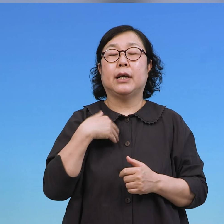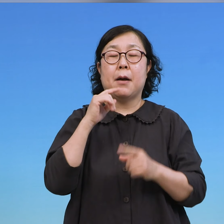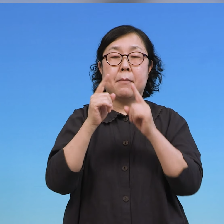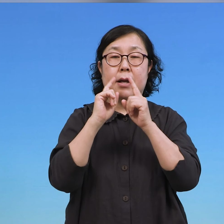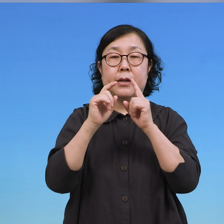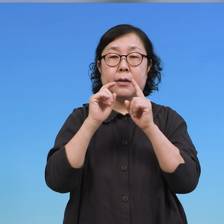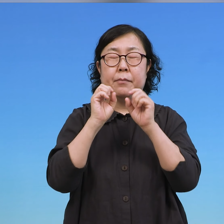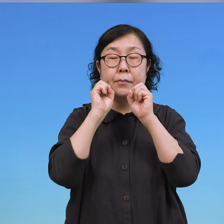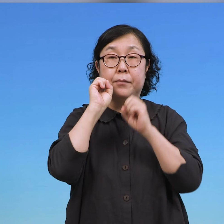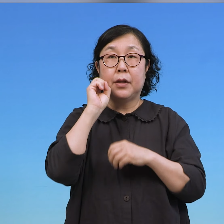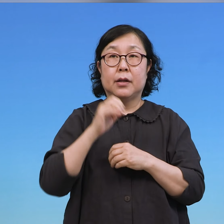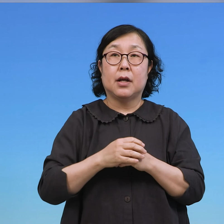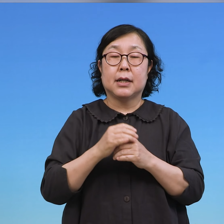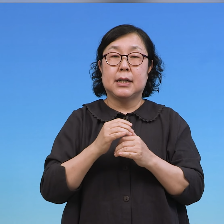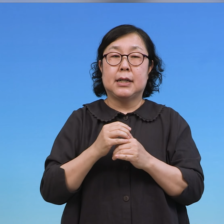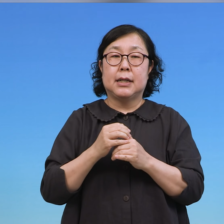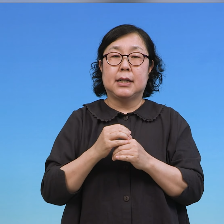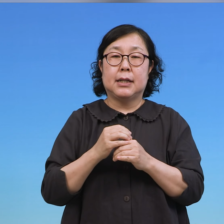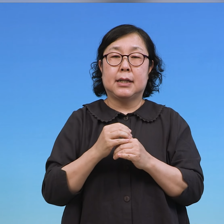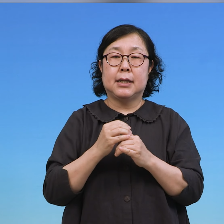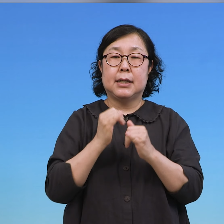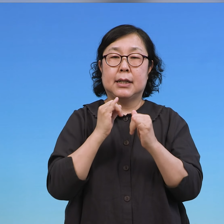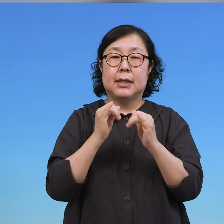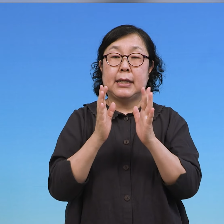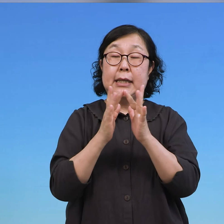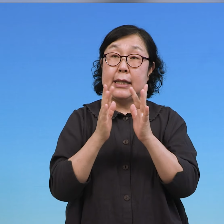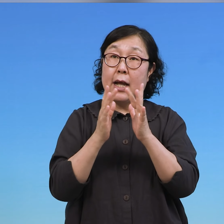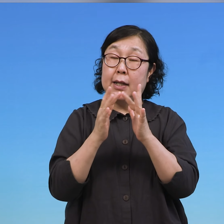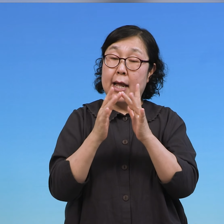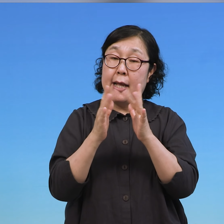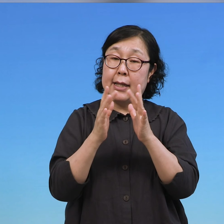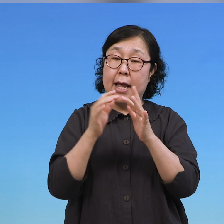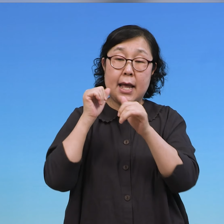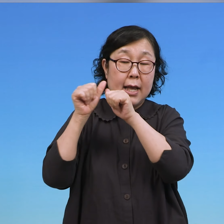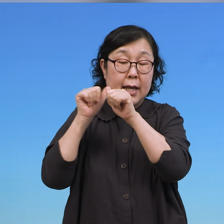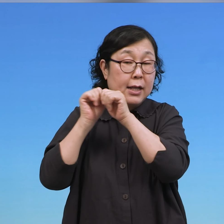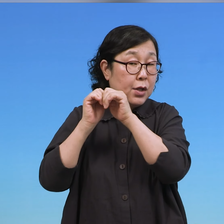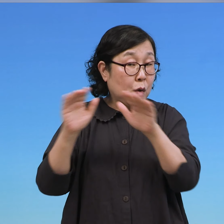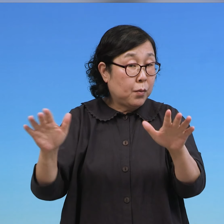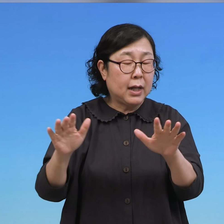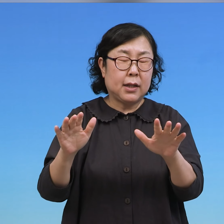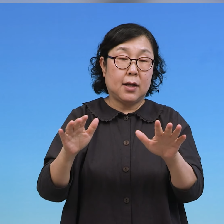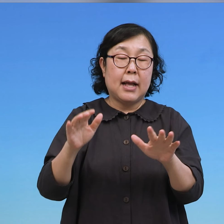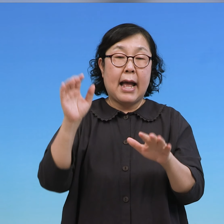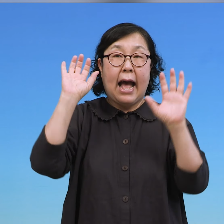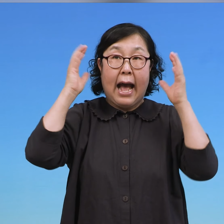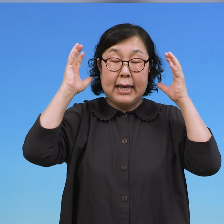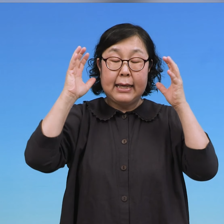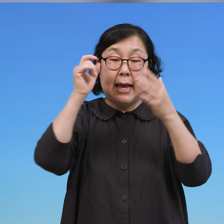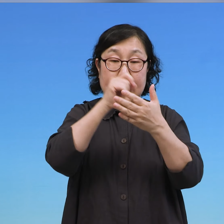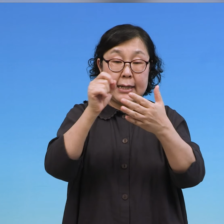지난주에 제가 말씀드렸던 인터넷을 떠돌던 그 어린아이의 글 기억하시죠? 새해를 맞으면서 얘가 소원을 비는데